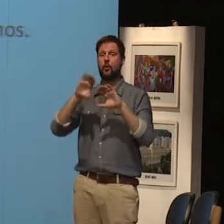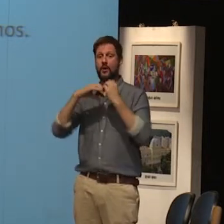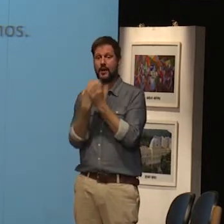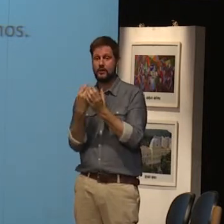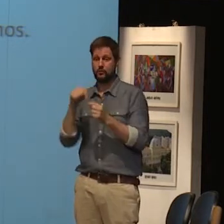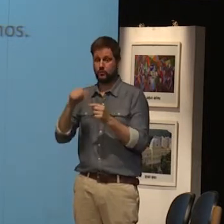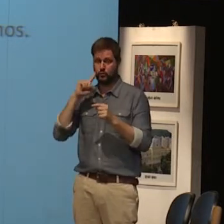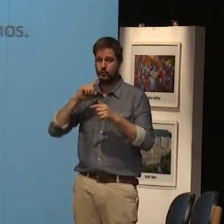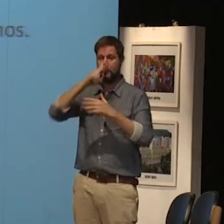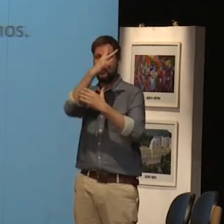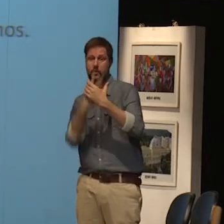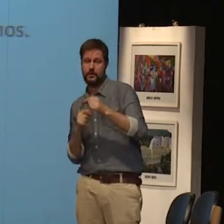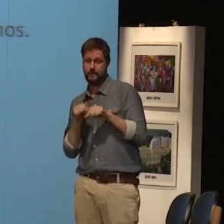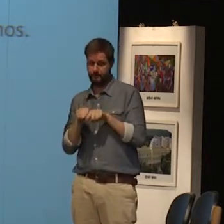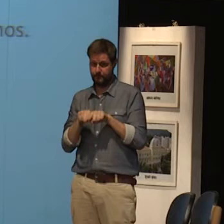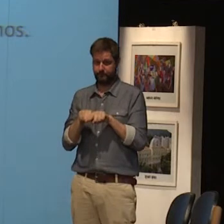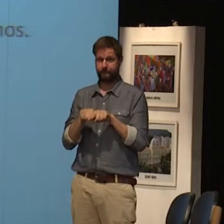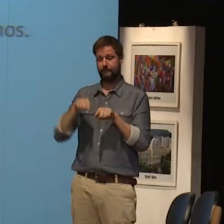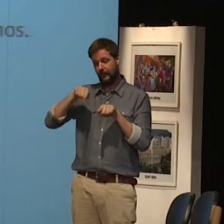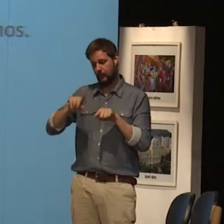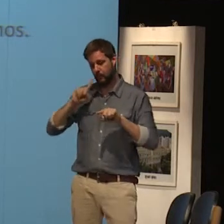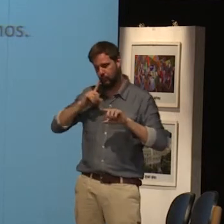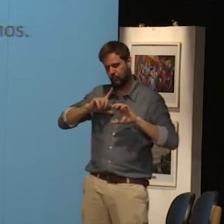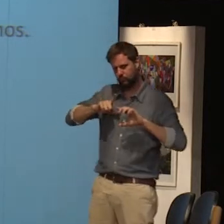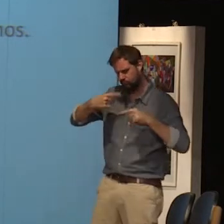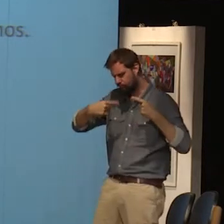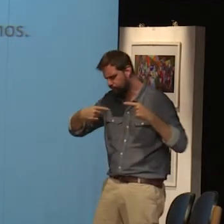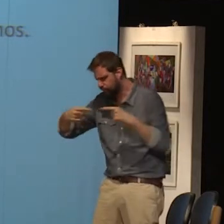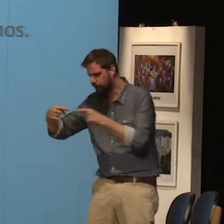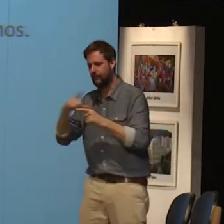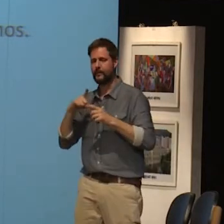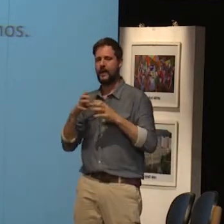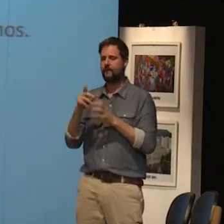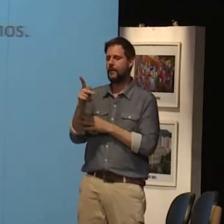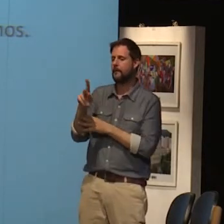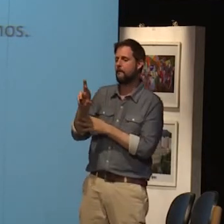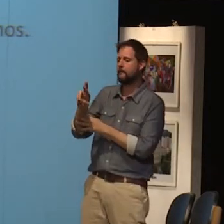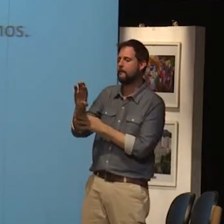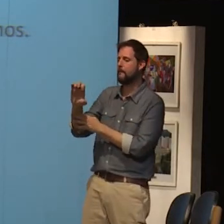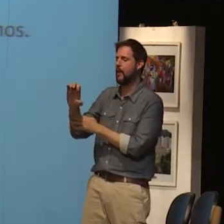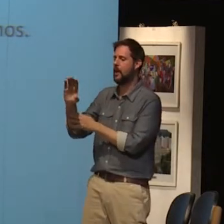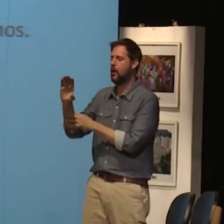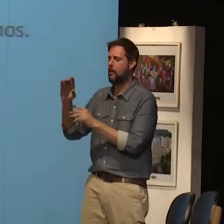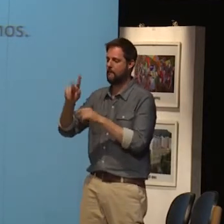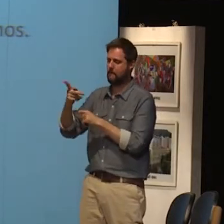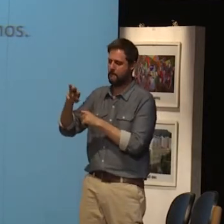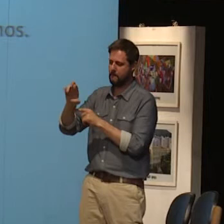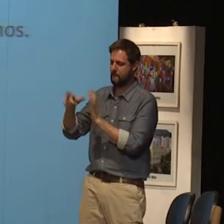essa educação que foi começada no surdo em 1999, e essas discussões que foram se dando.